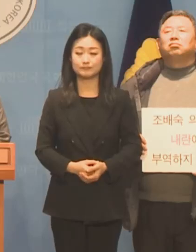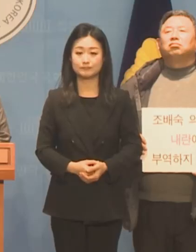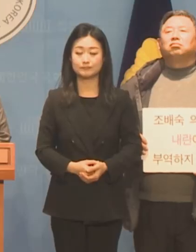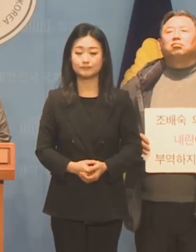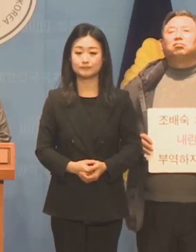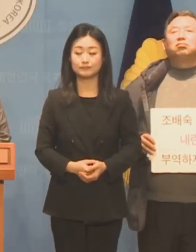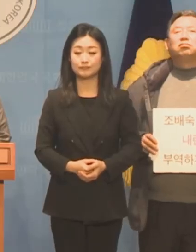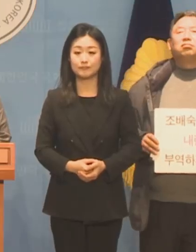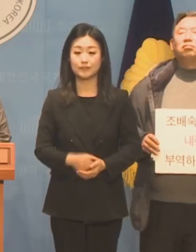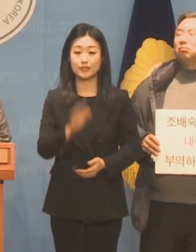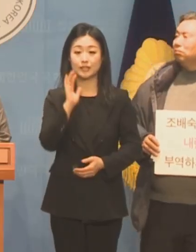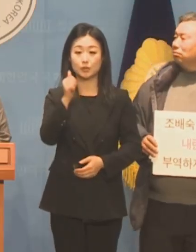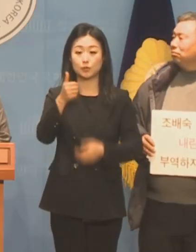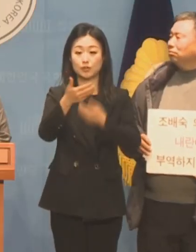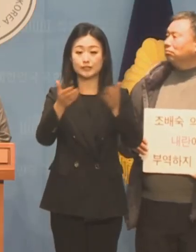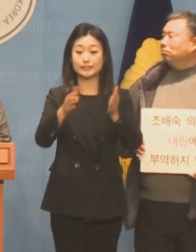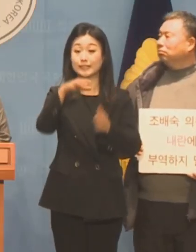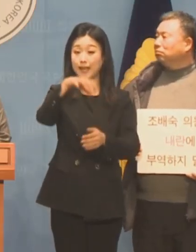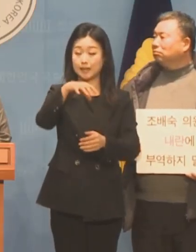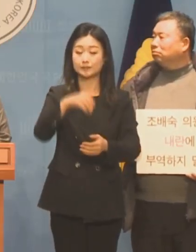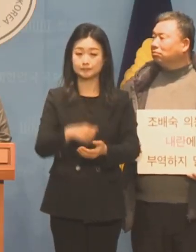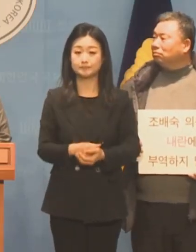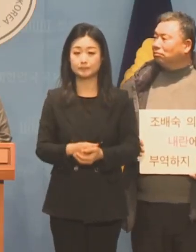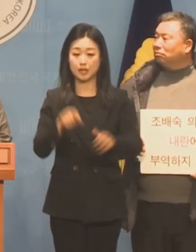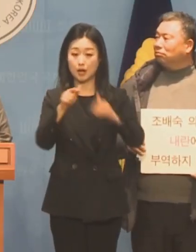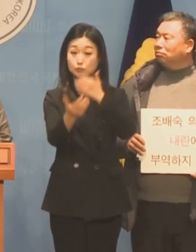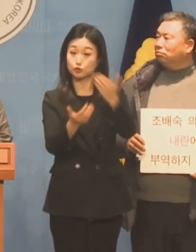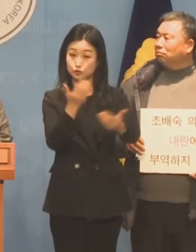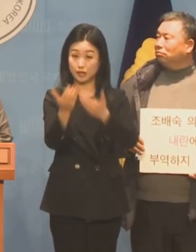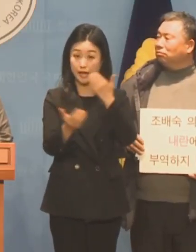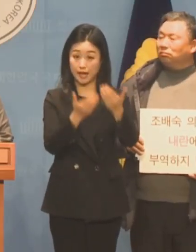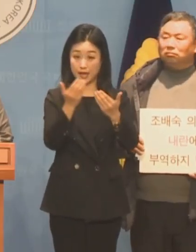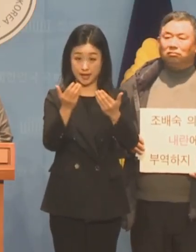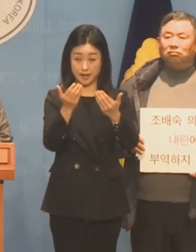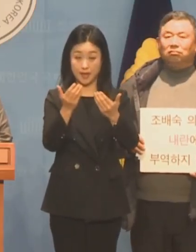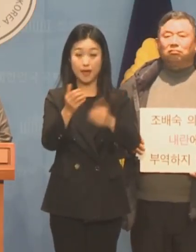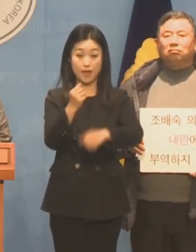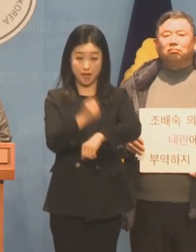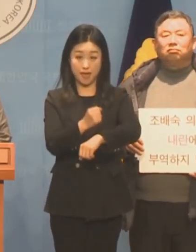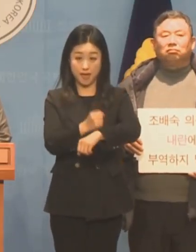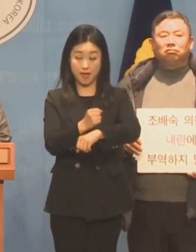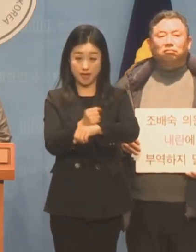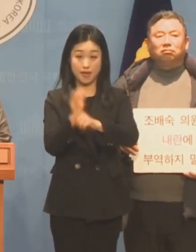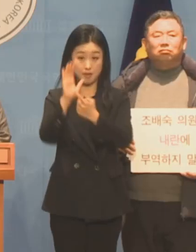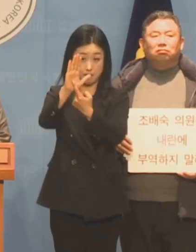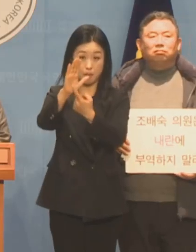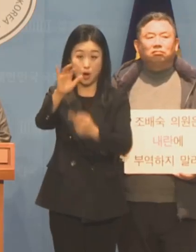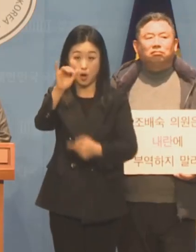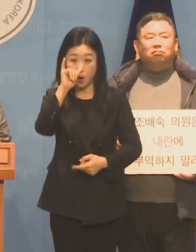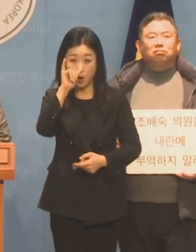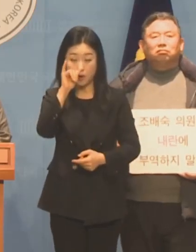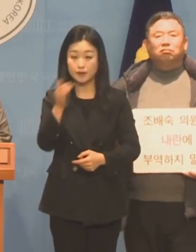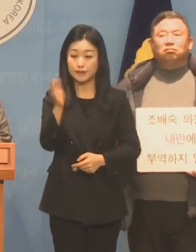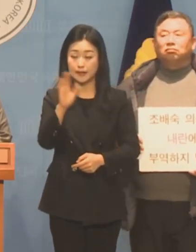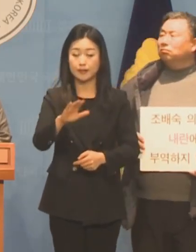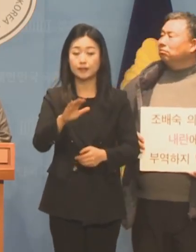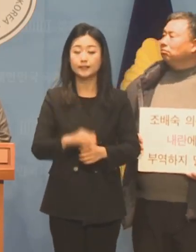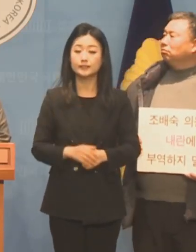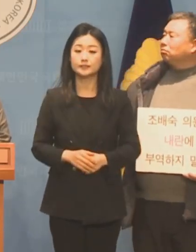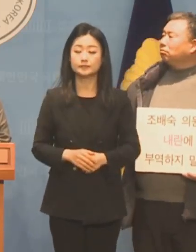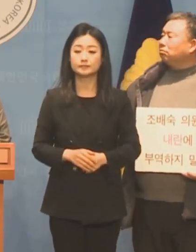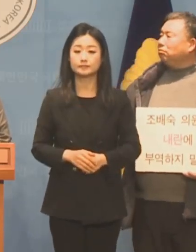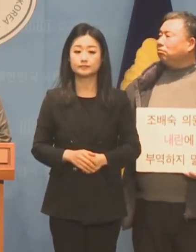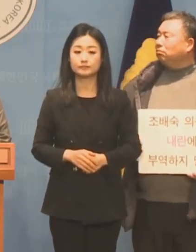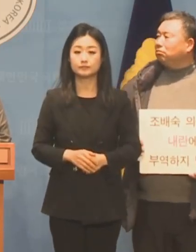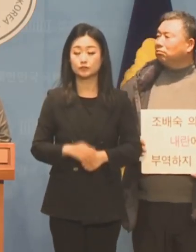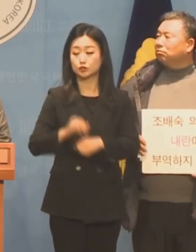오늘 대통령실에 대한 압수수색이 진행된다고 보도가 나왔습니다. 그런데 여전히